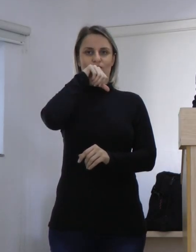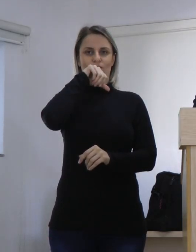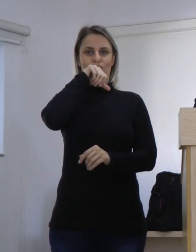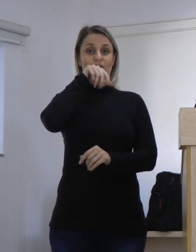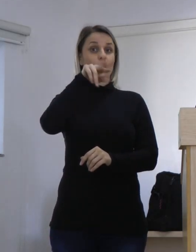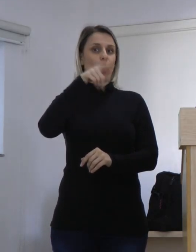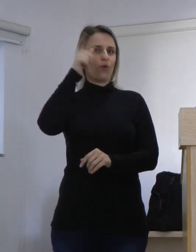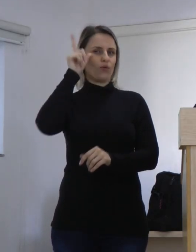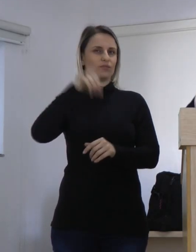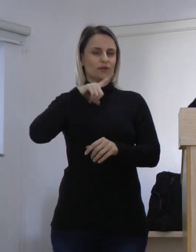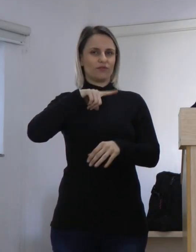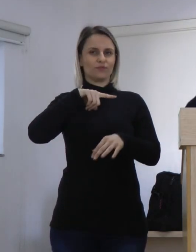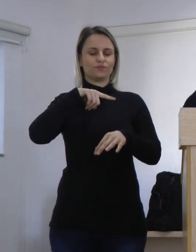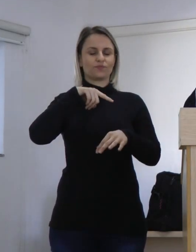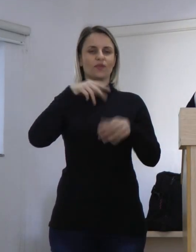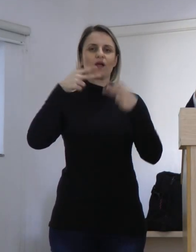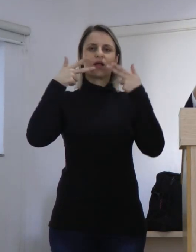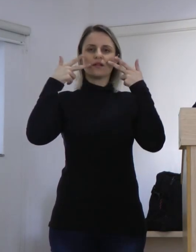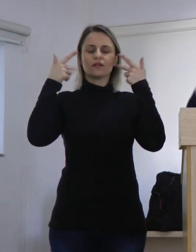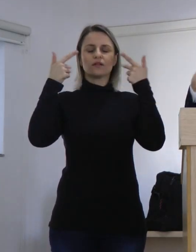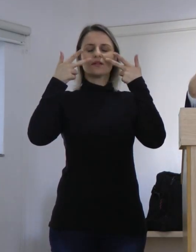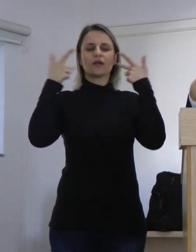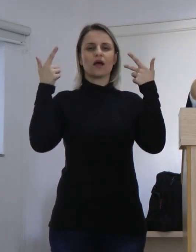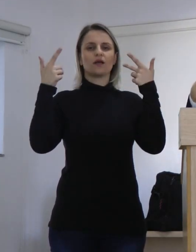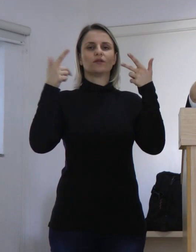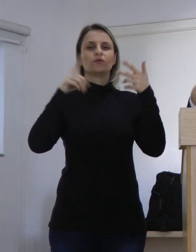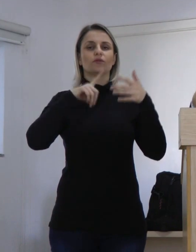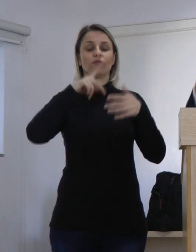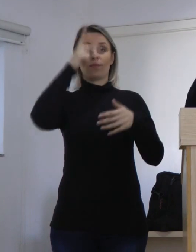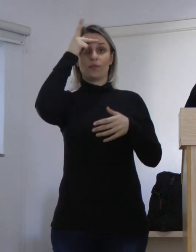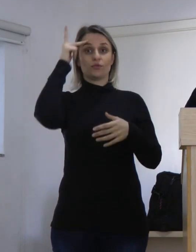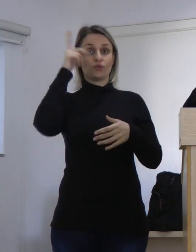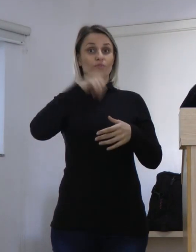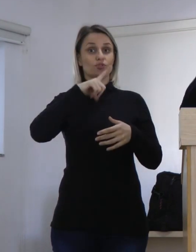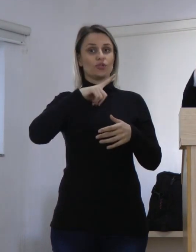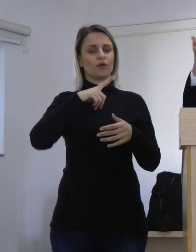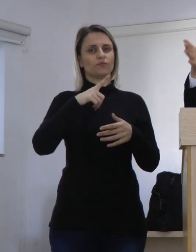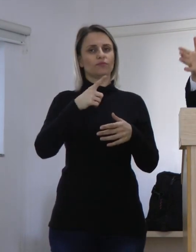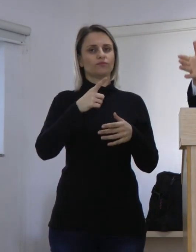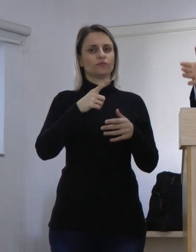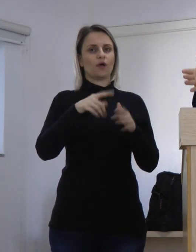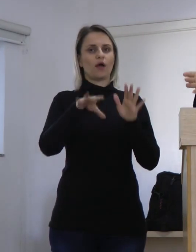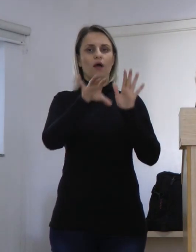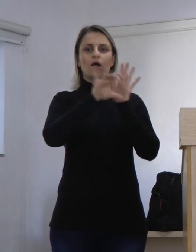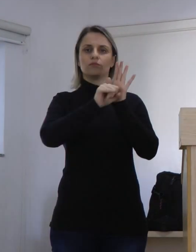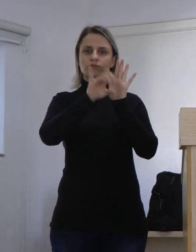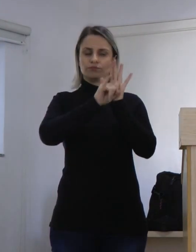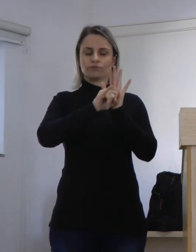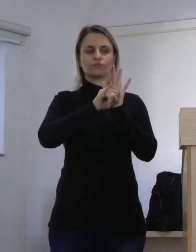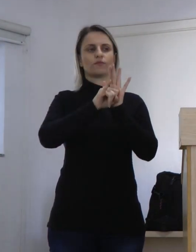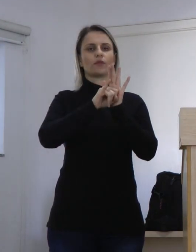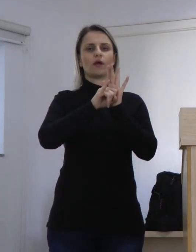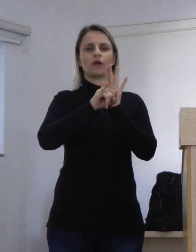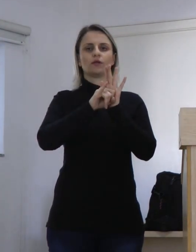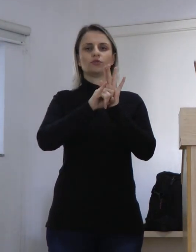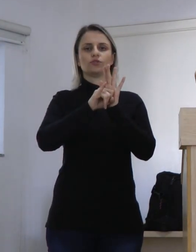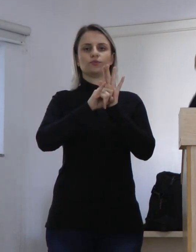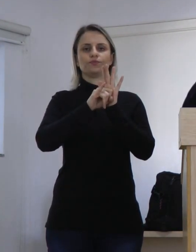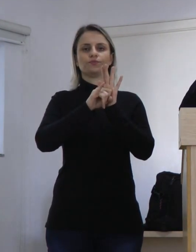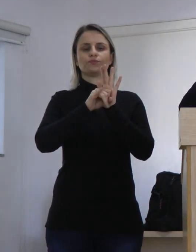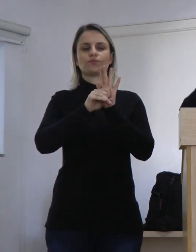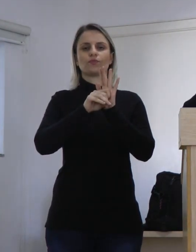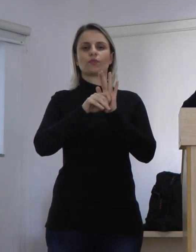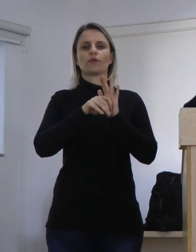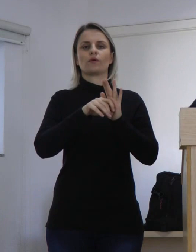não é? O jovem com problema, não é problema não, com a identidade homossexual, o pai